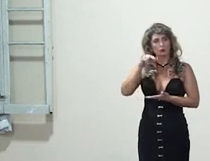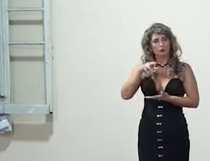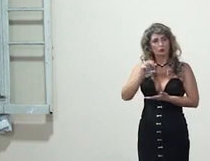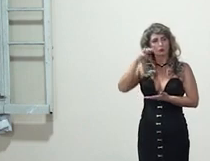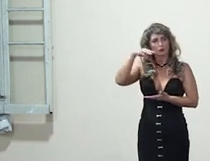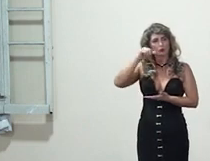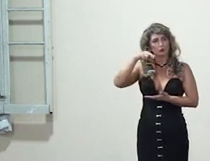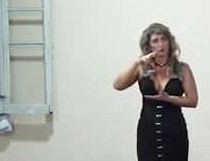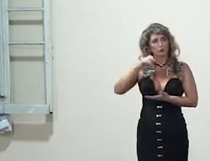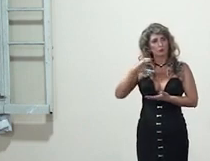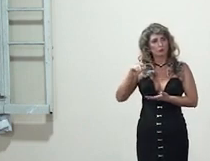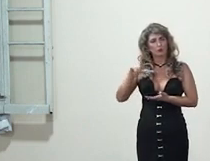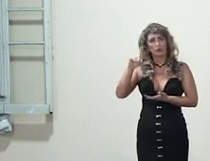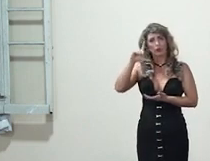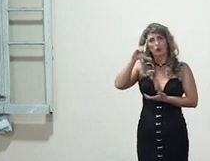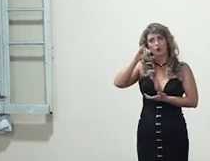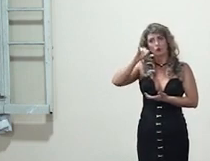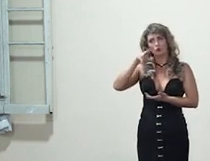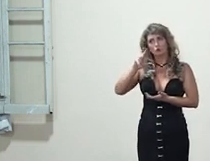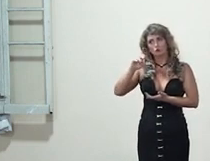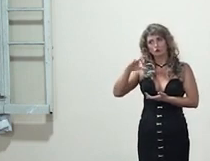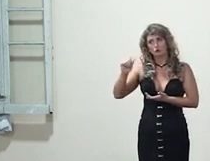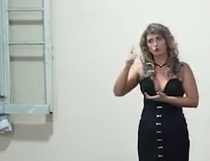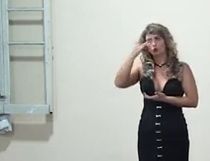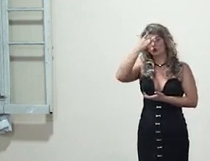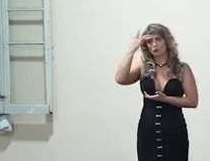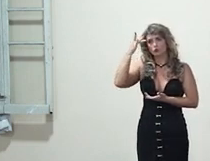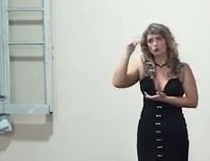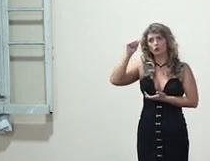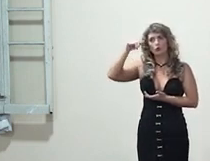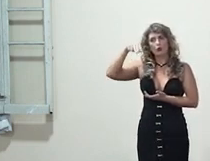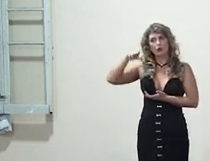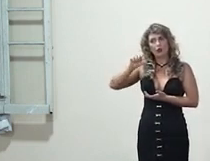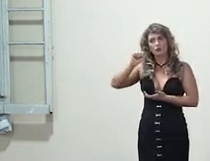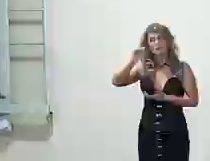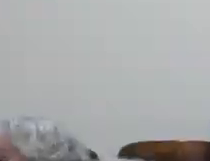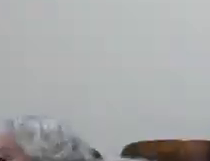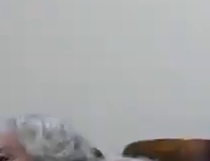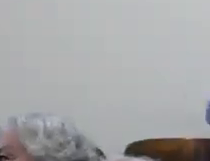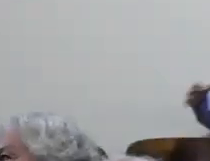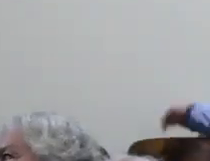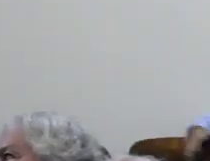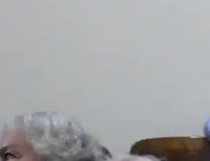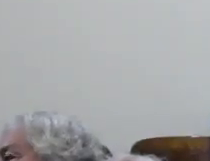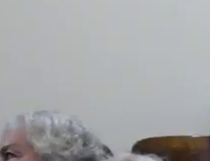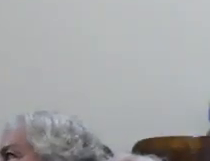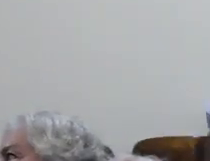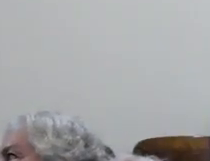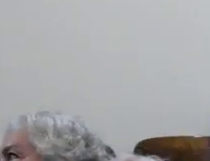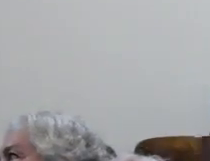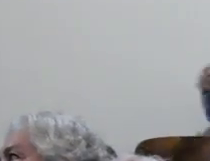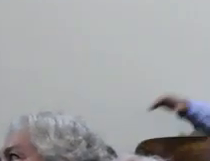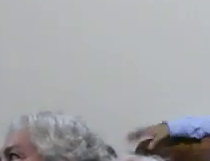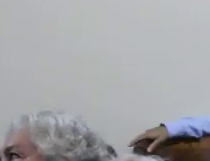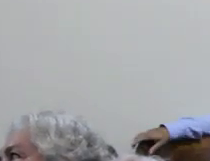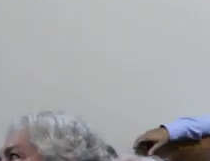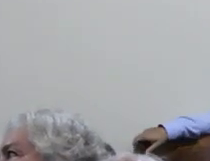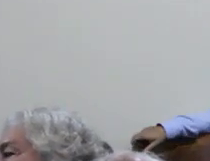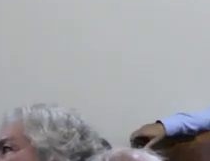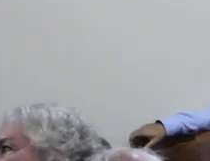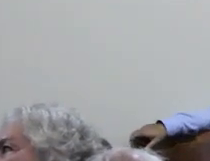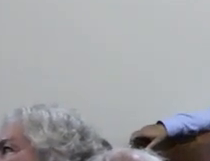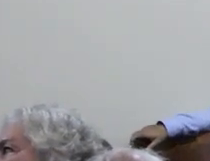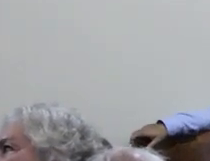Marcelo, o Juca, o Anselmo, a professora, o Bado, então, pessoa que vive, vivemos a